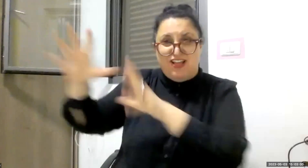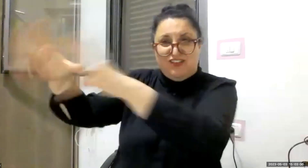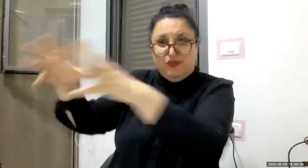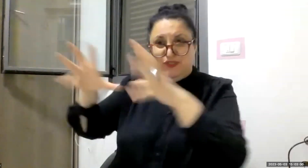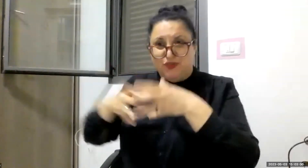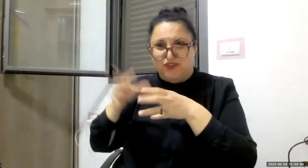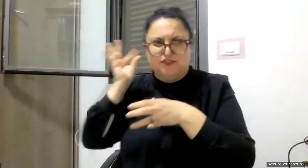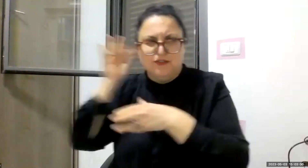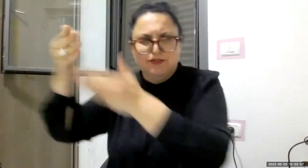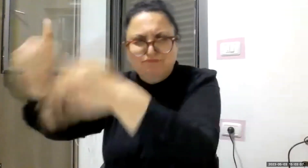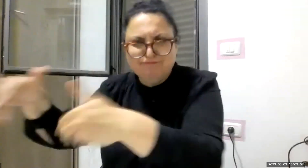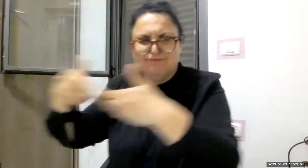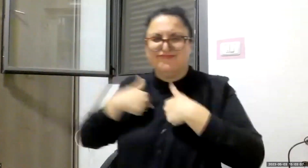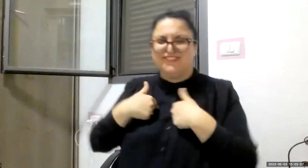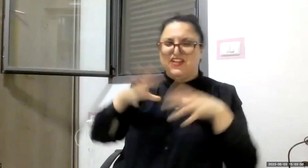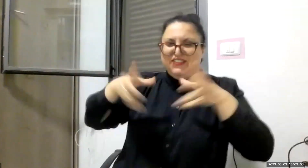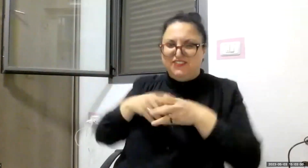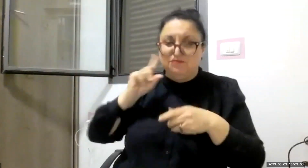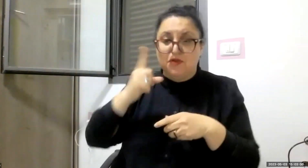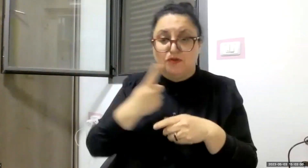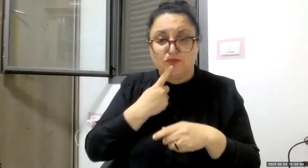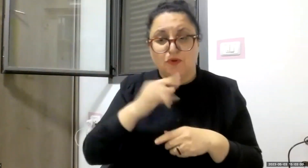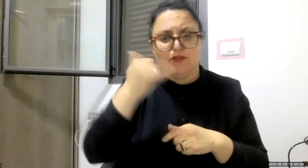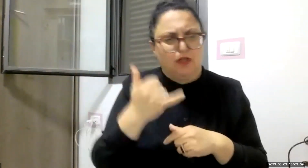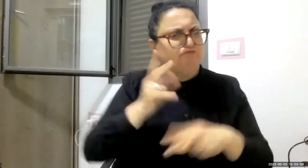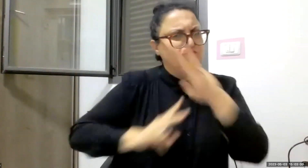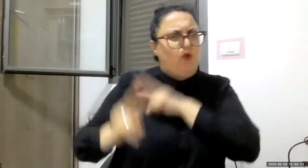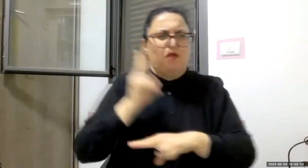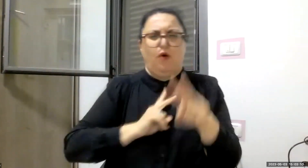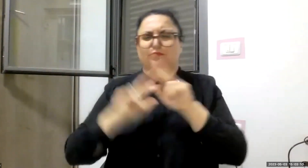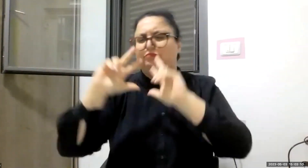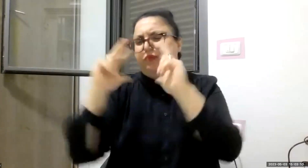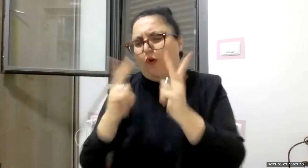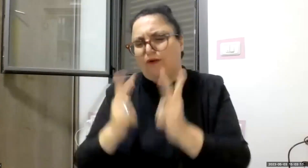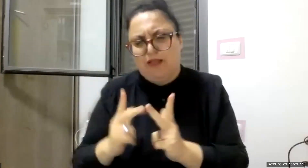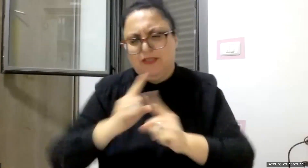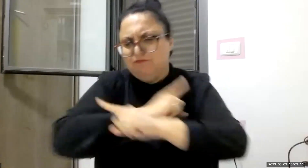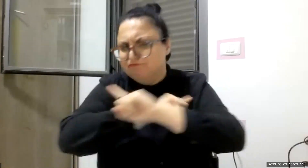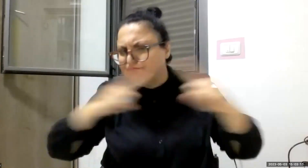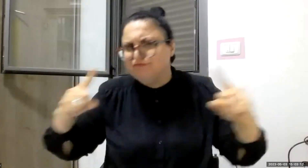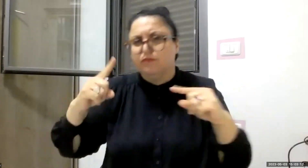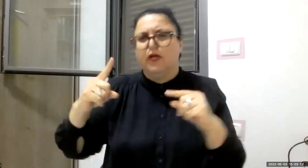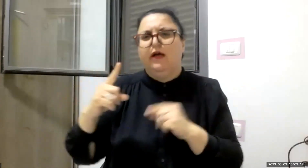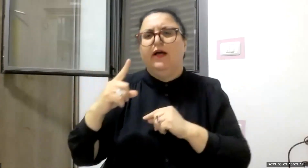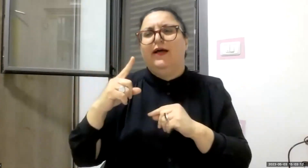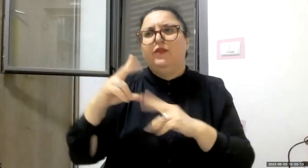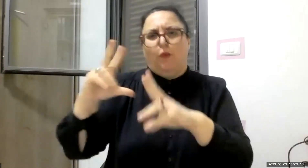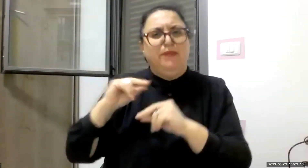כשיש שתי קבוצות של נשים, נגיד, מוגבלות, וגם אני